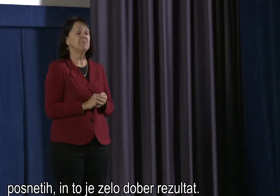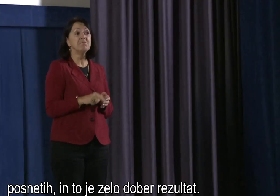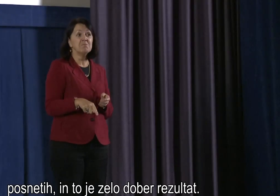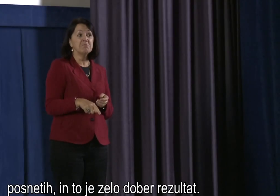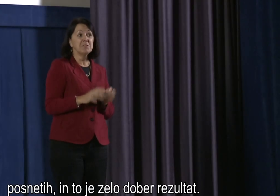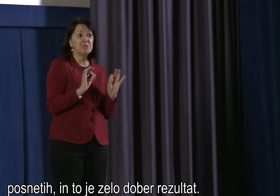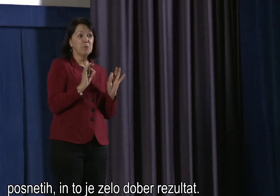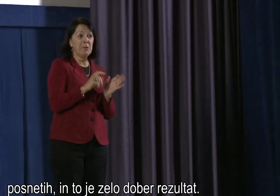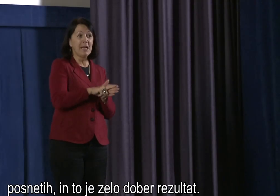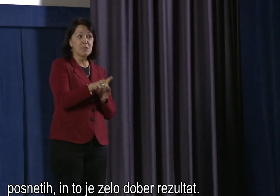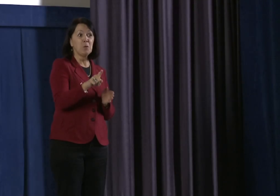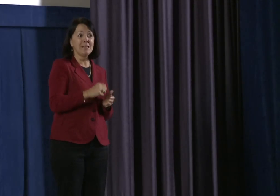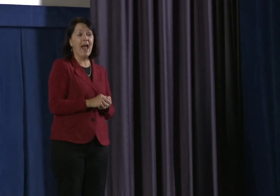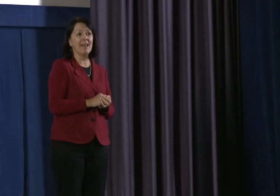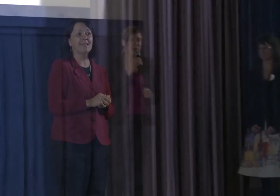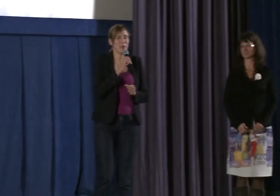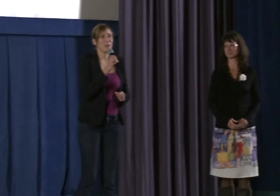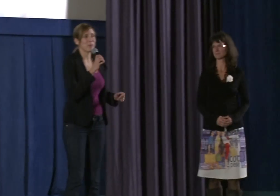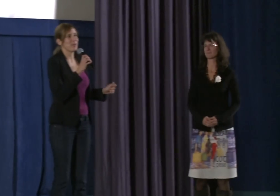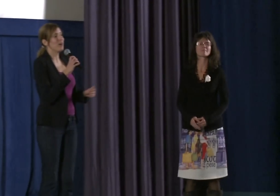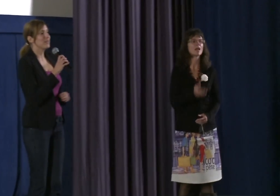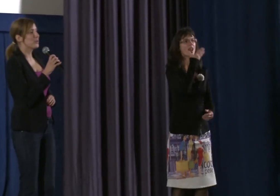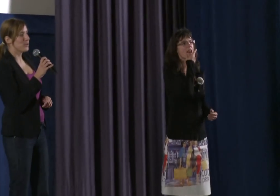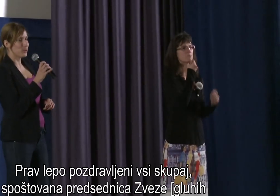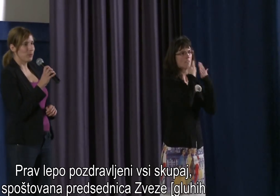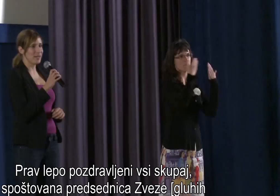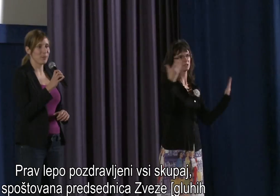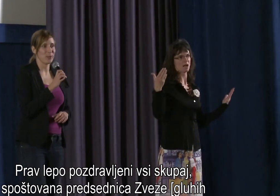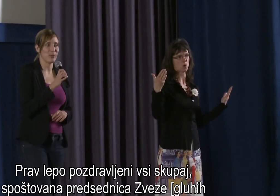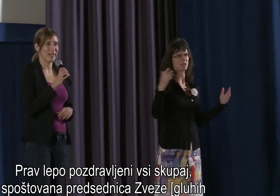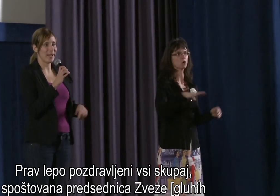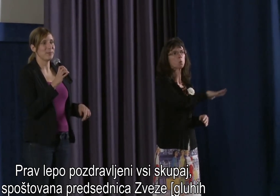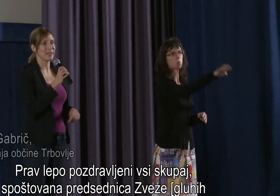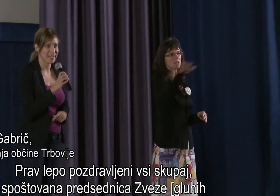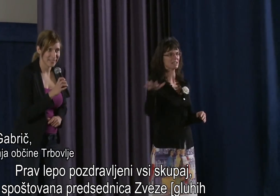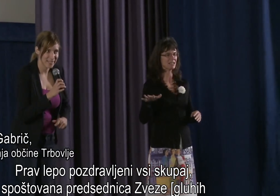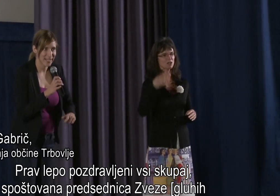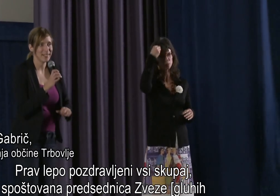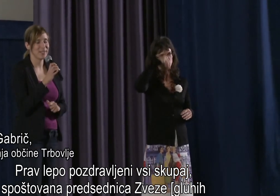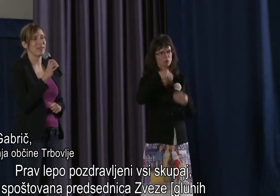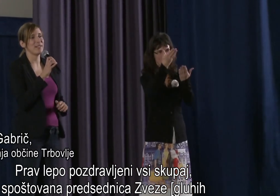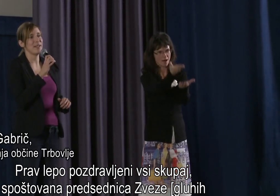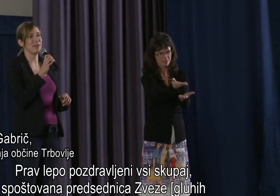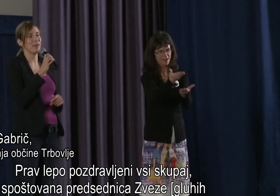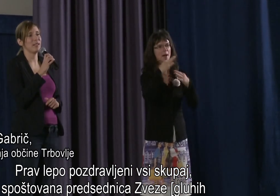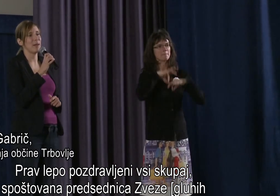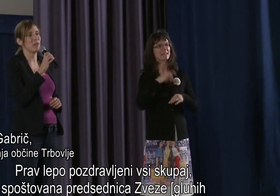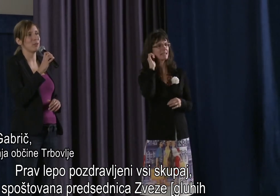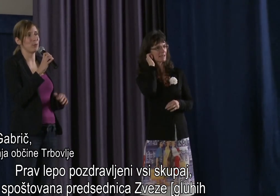različne načine posnetih. In to je prav lepo pozdravljeni vsi skupaj, spoštovana predsednica Zveze Slovenije,